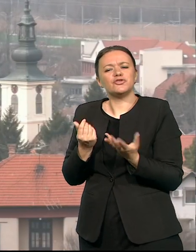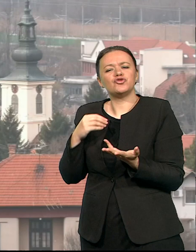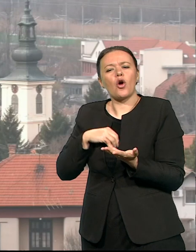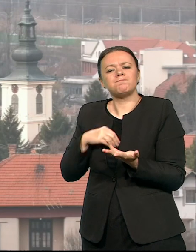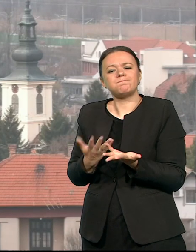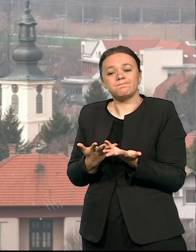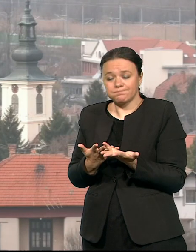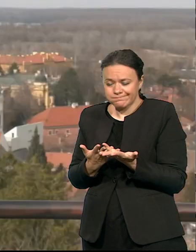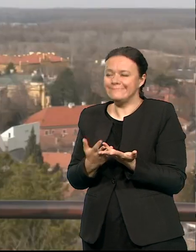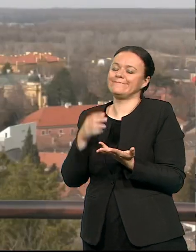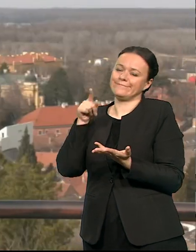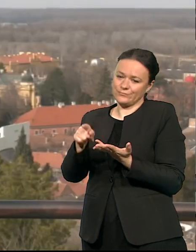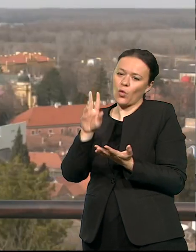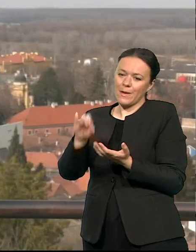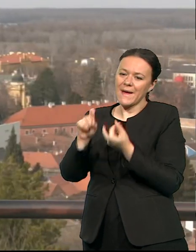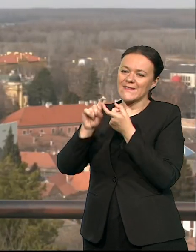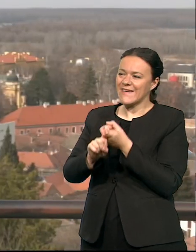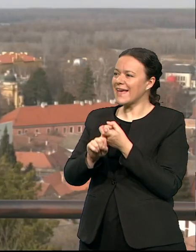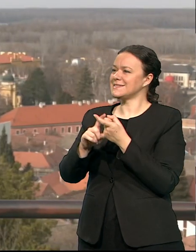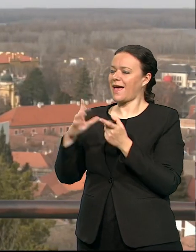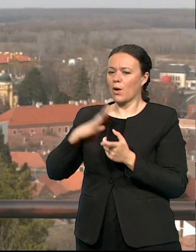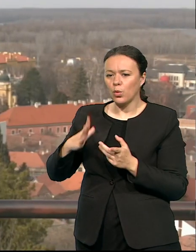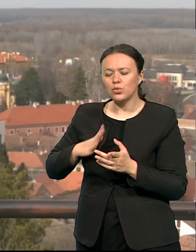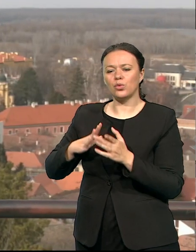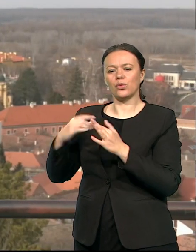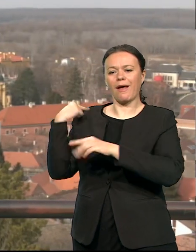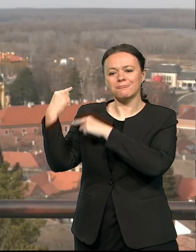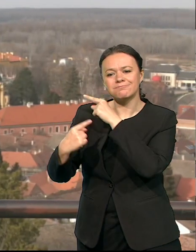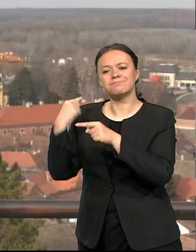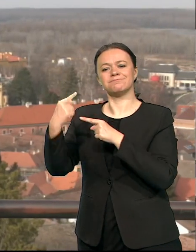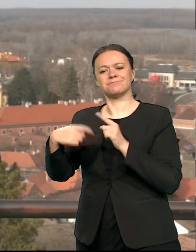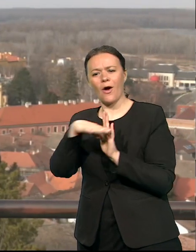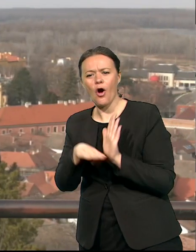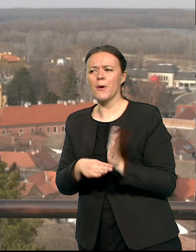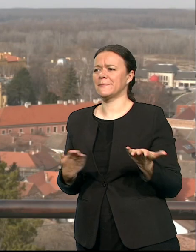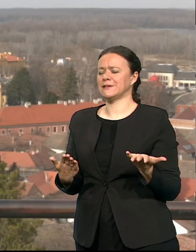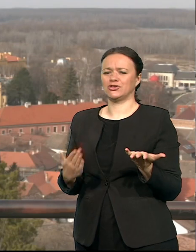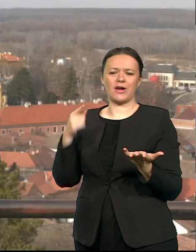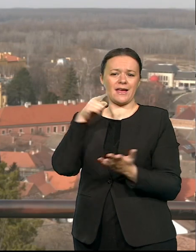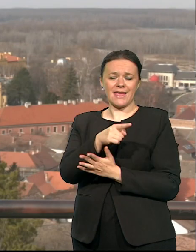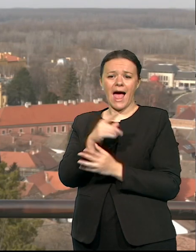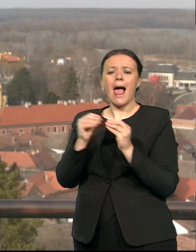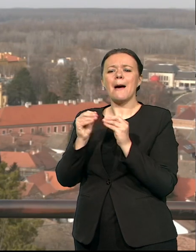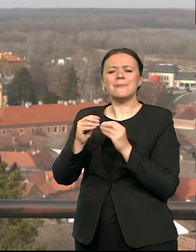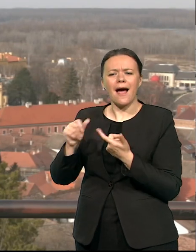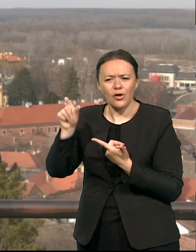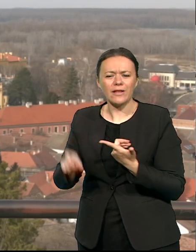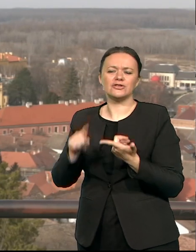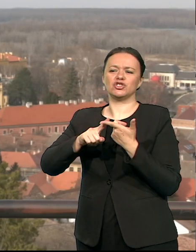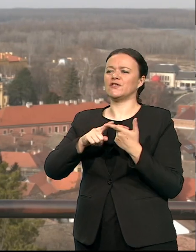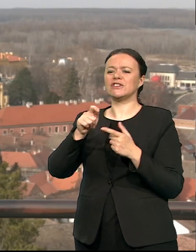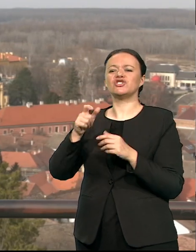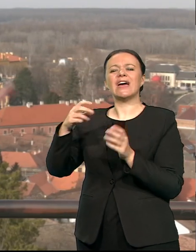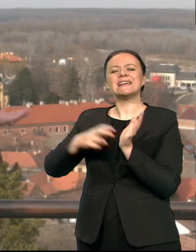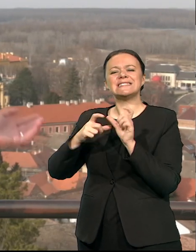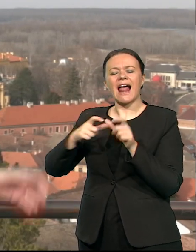kulturnog nasleđa i prirode i tradicije i običaja. Karlovci su vam sve i Branko i Stražilovo i Kuglov i